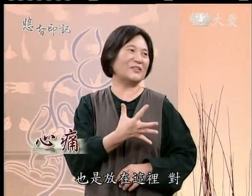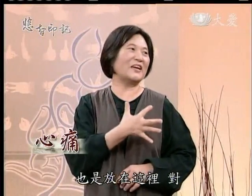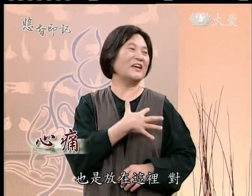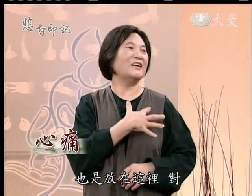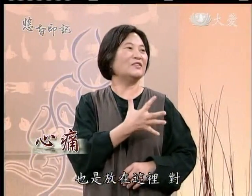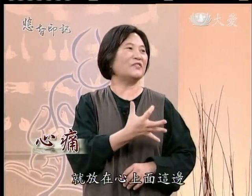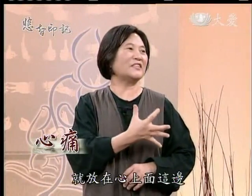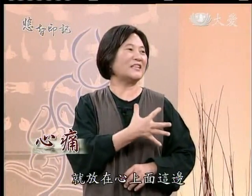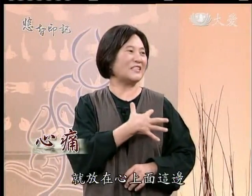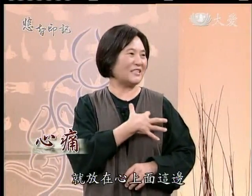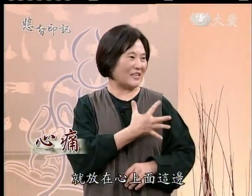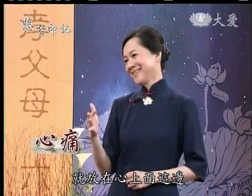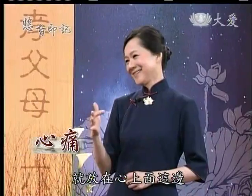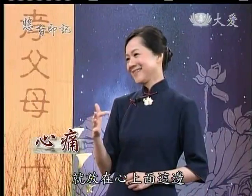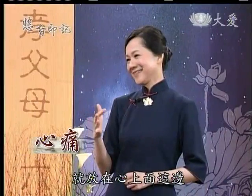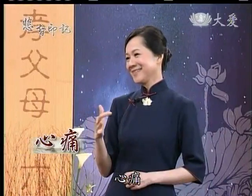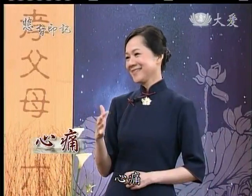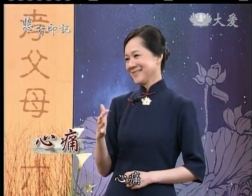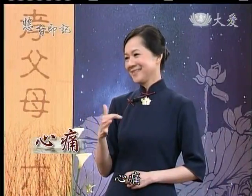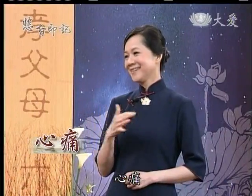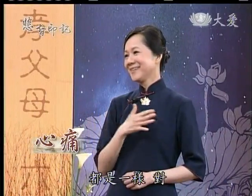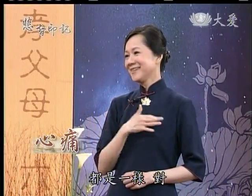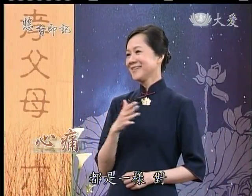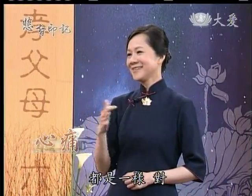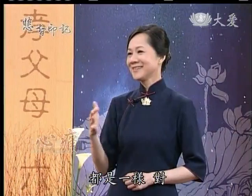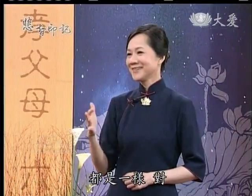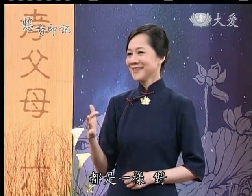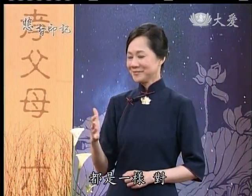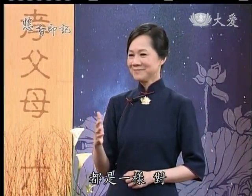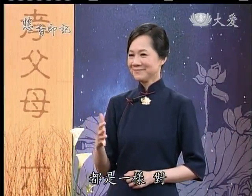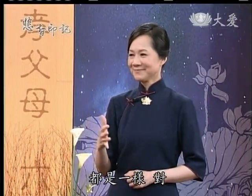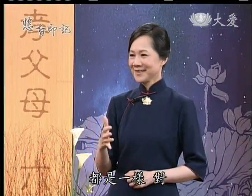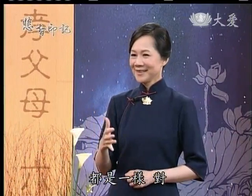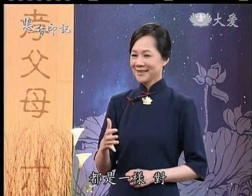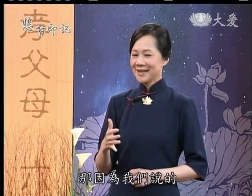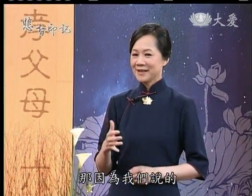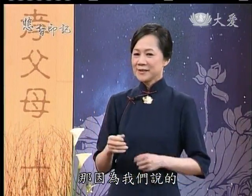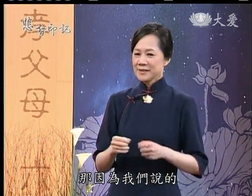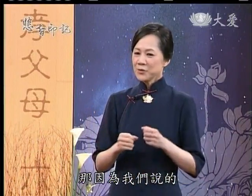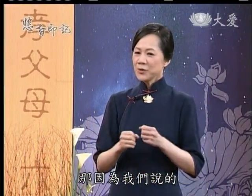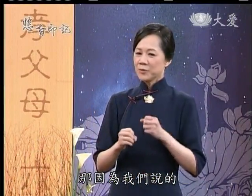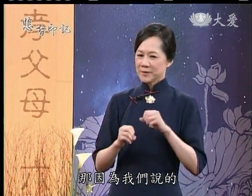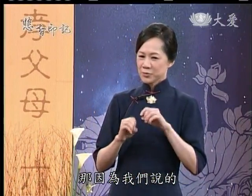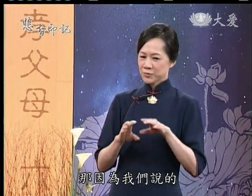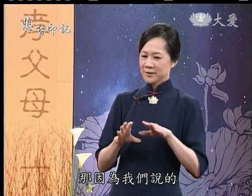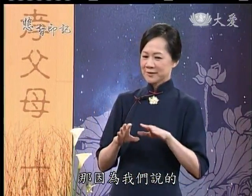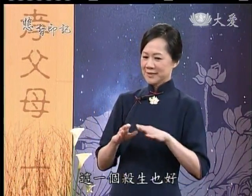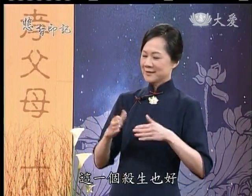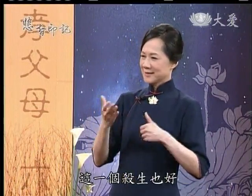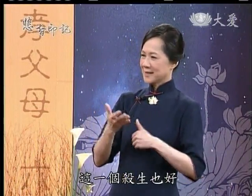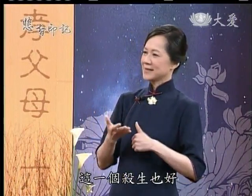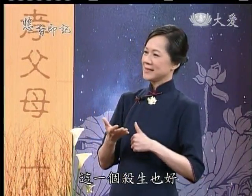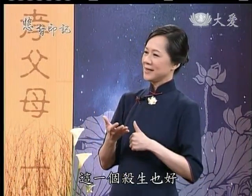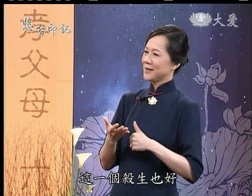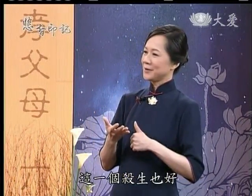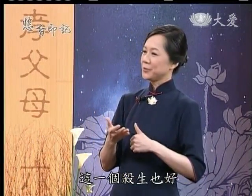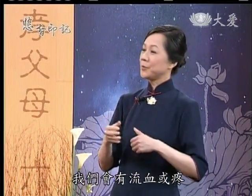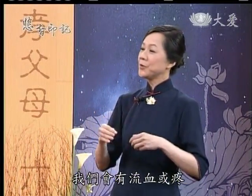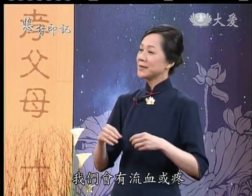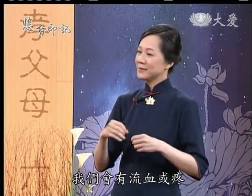对，就放在心上面这边，心痛 都是一样。 对对对， 那。因为我们说的这个杀生也好，我们会